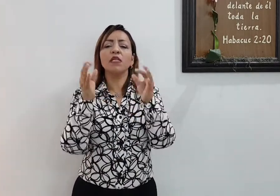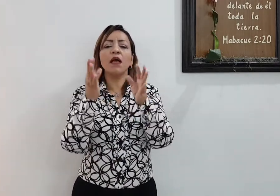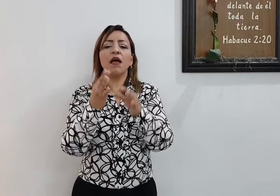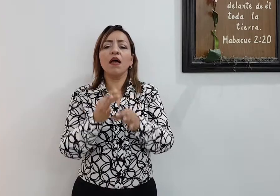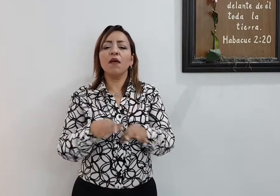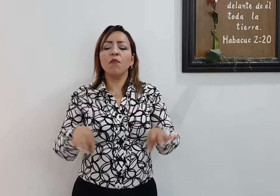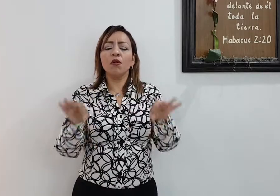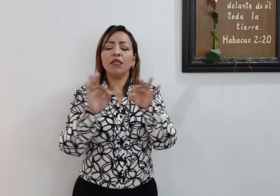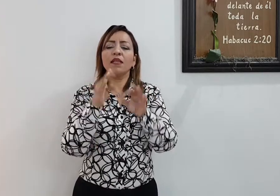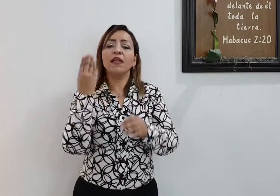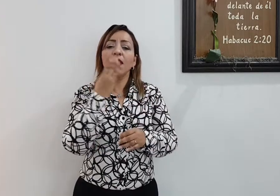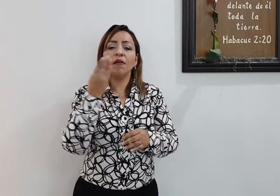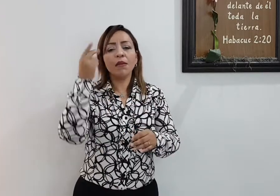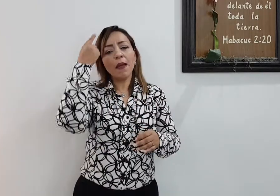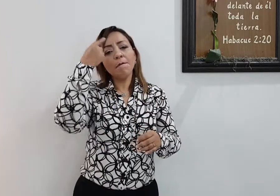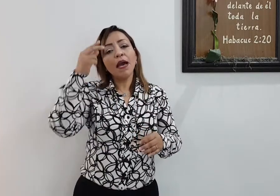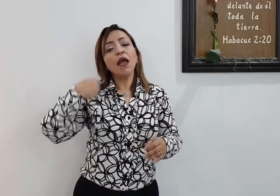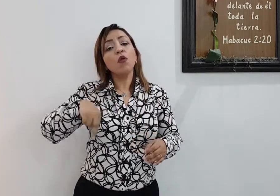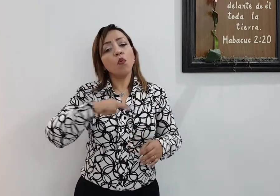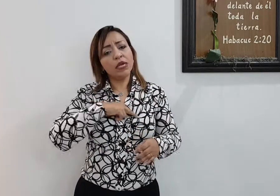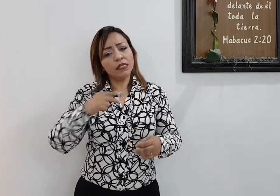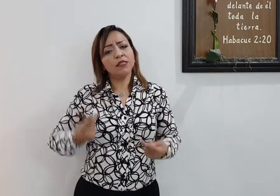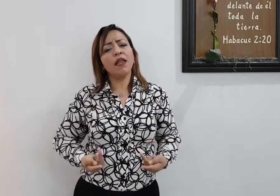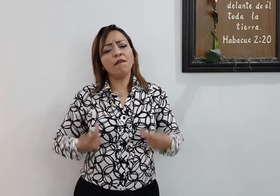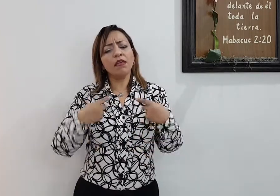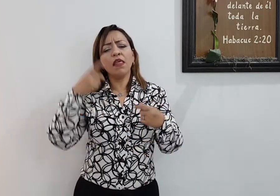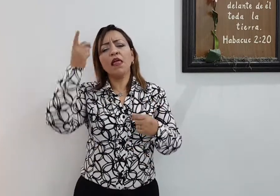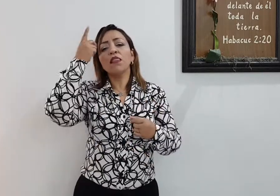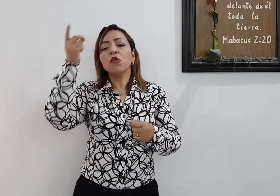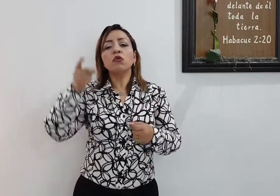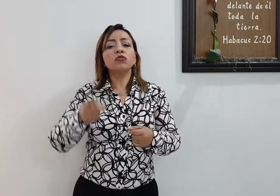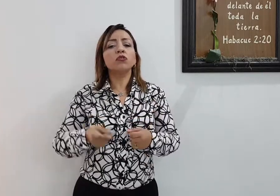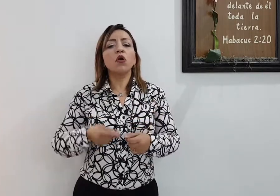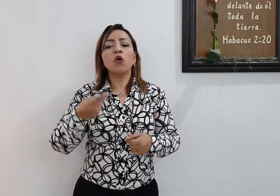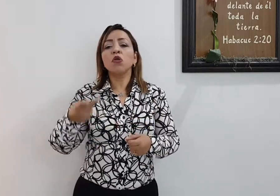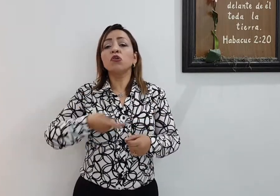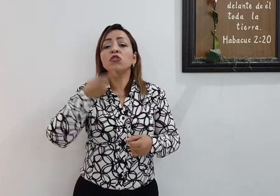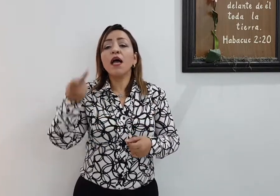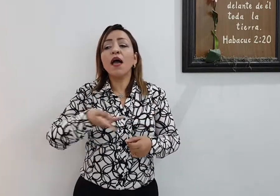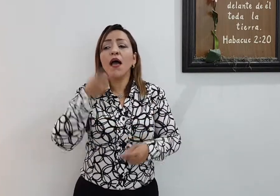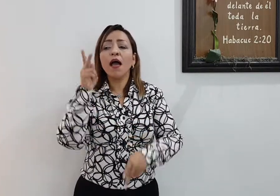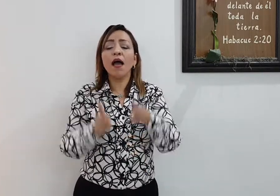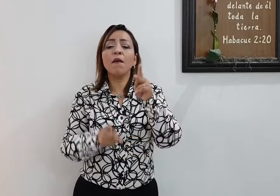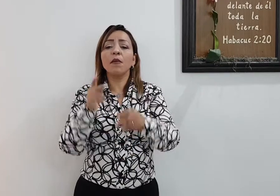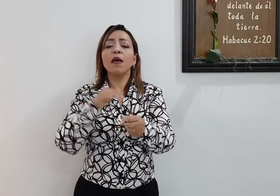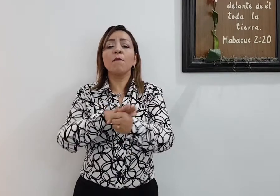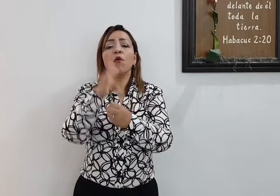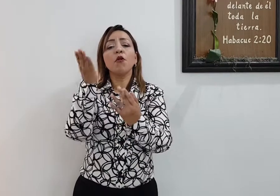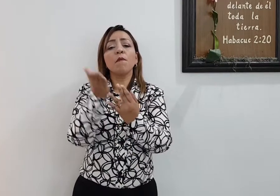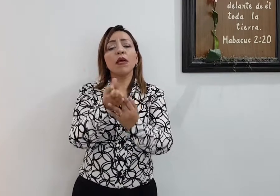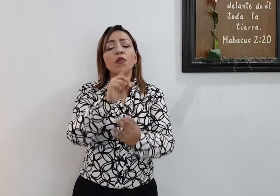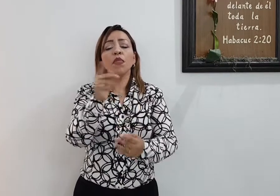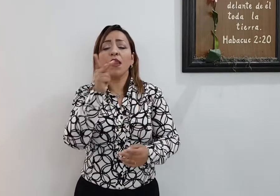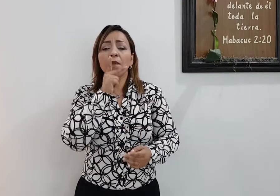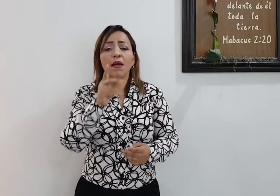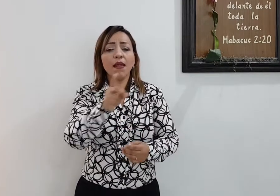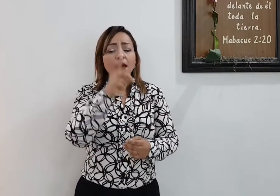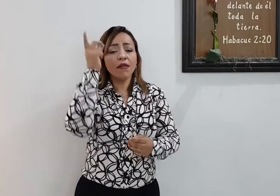nuestra vida. Cómo Dios nos habla a través de la palabra. ¿Por qué necesitamos la palabra? Saber que en nuestras crisis Dios nos habla, en